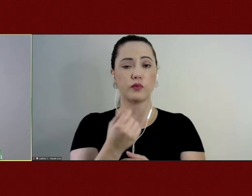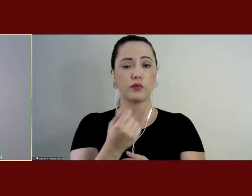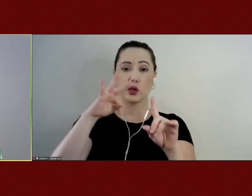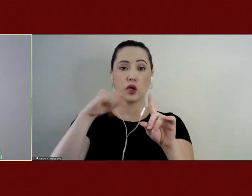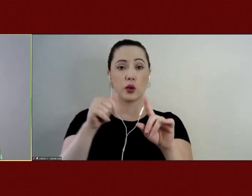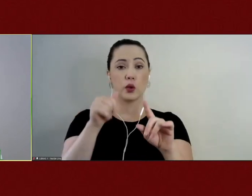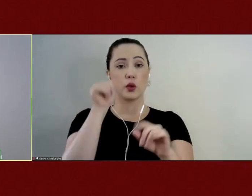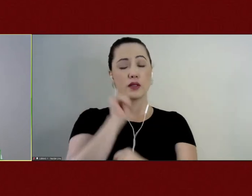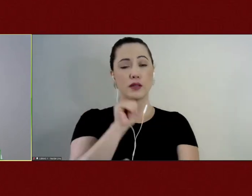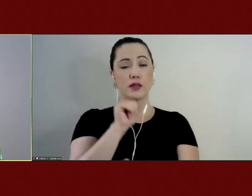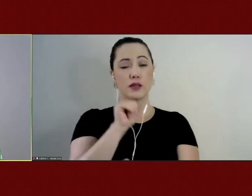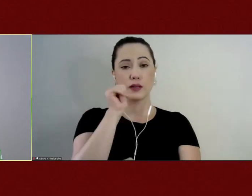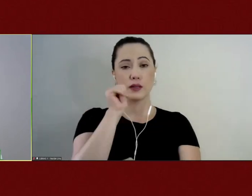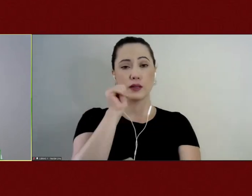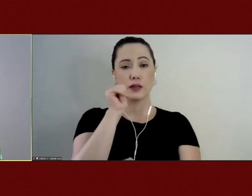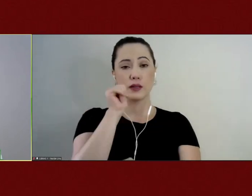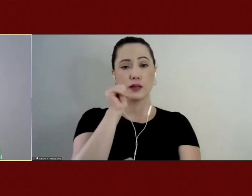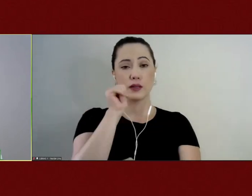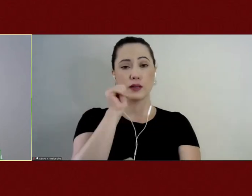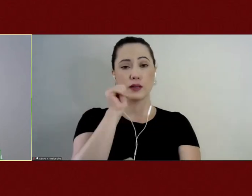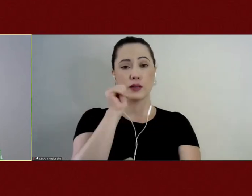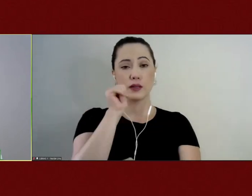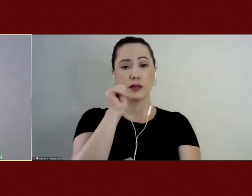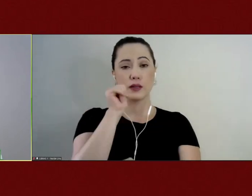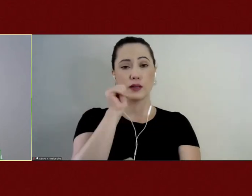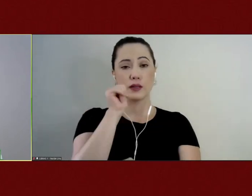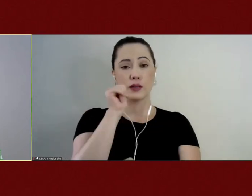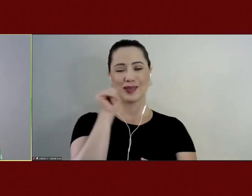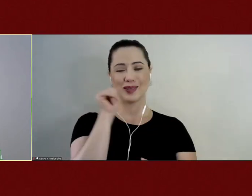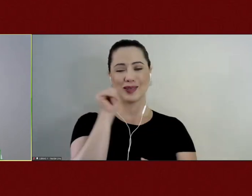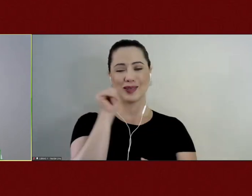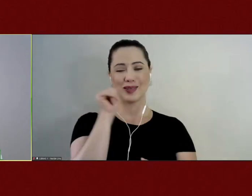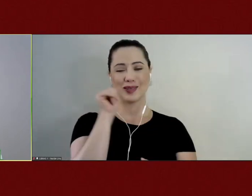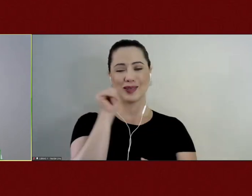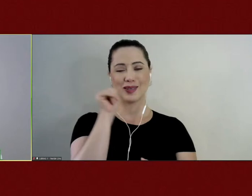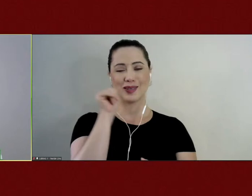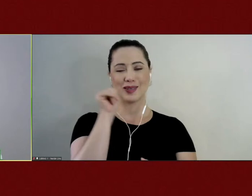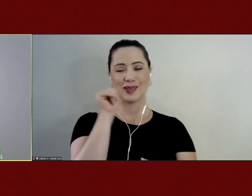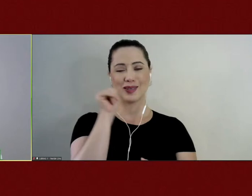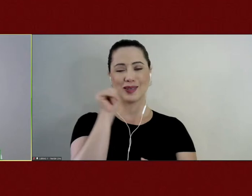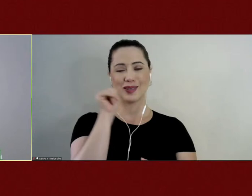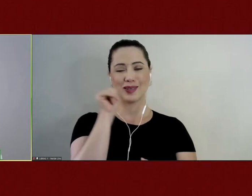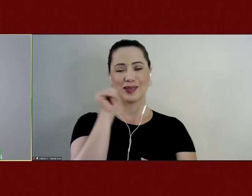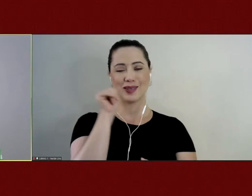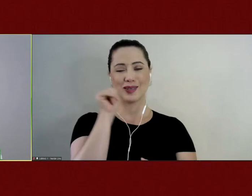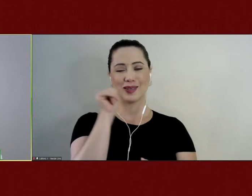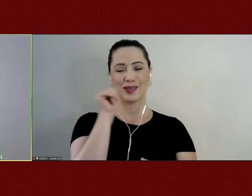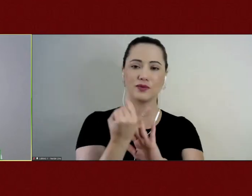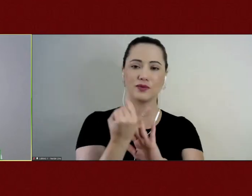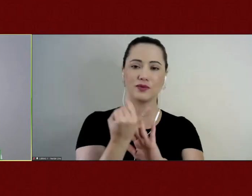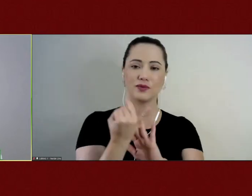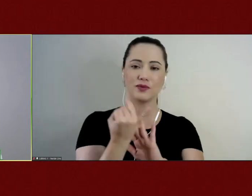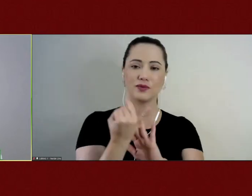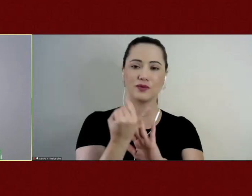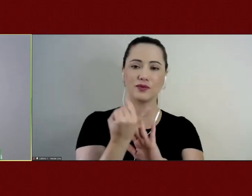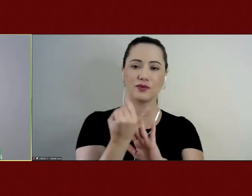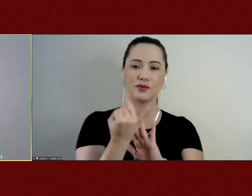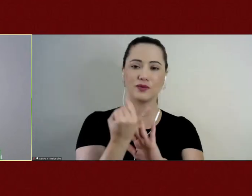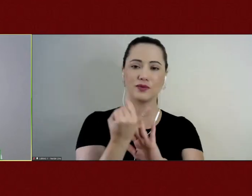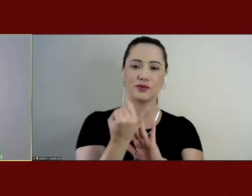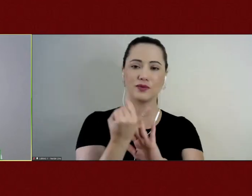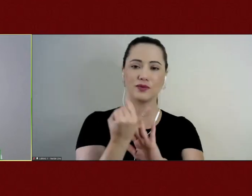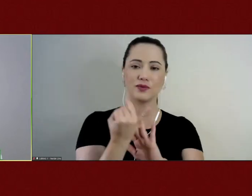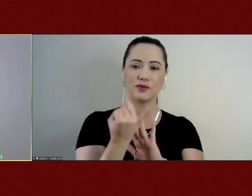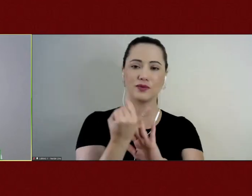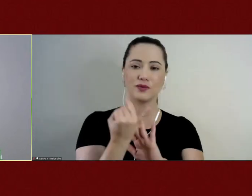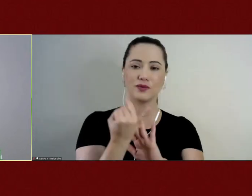e várias aí que já foram citadas nesses dias, nesses últimos dias, que fizeram seus pronunciamentos lá na